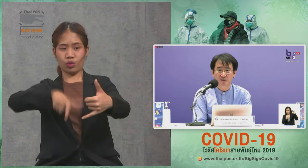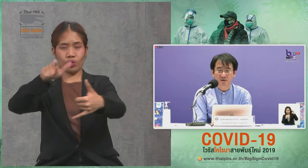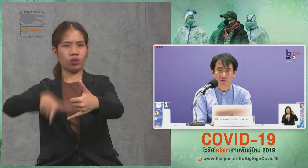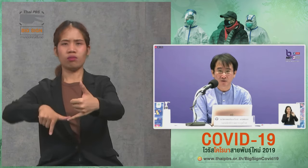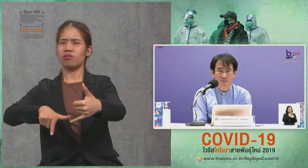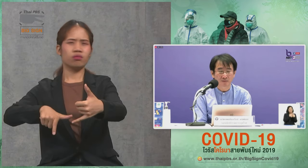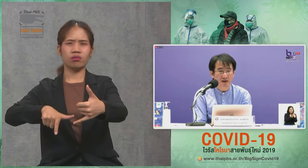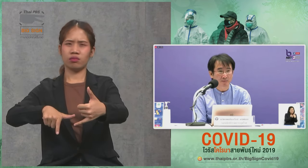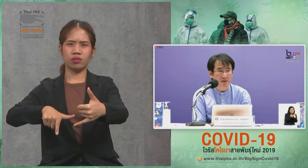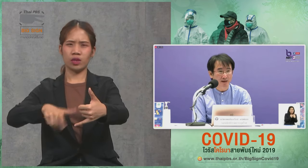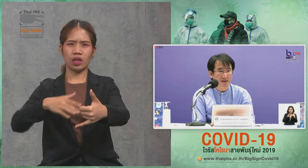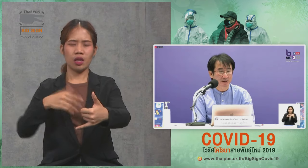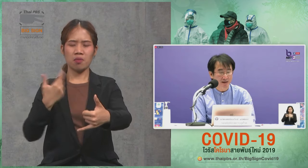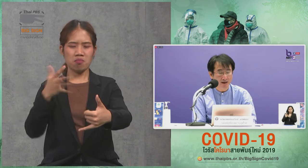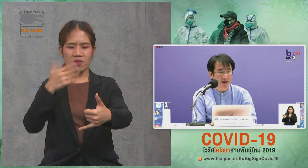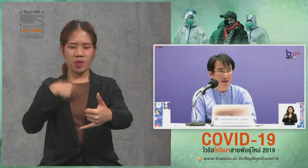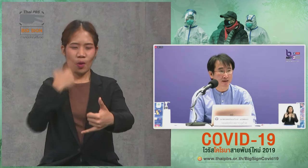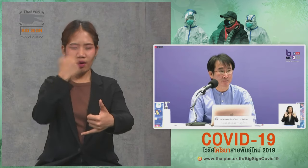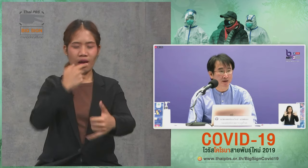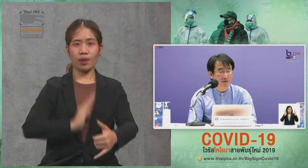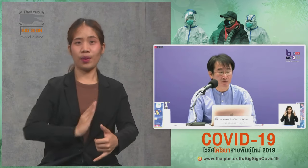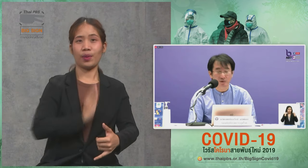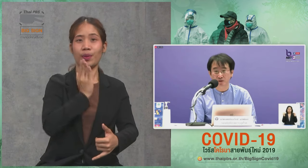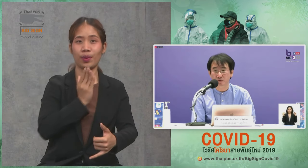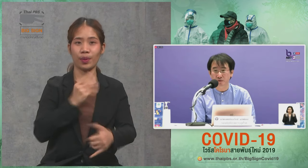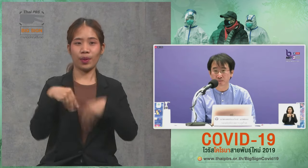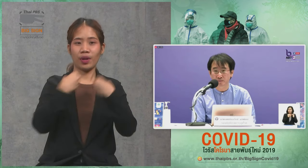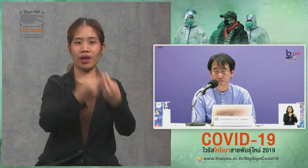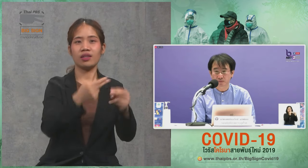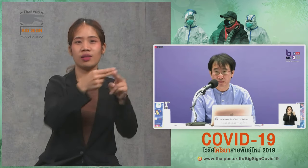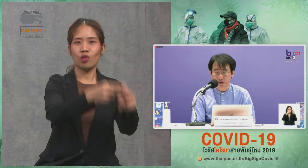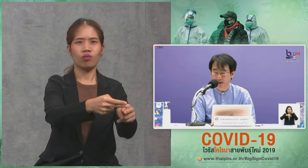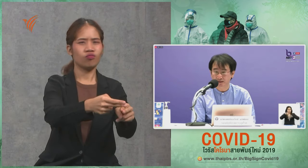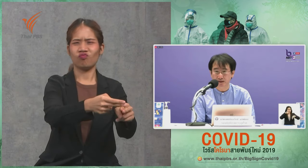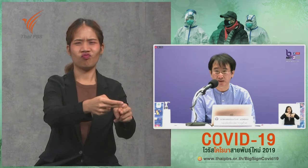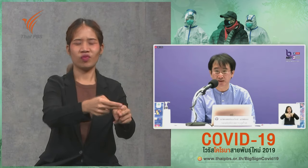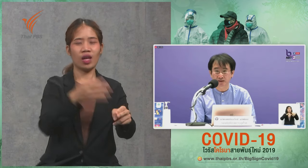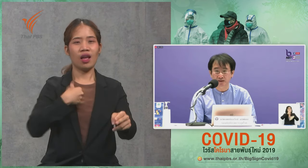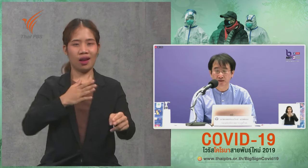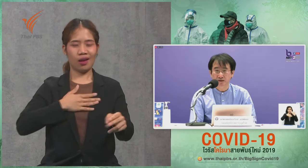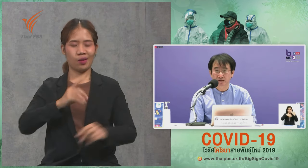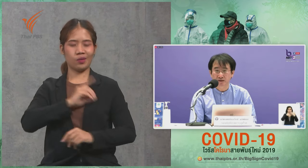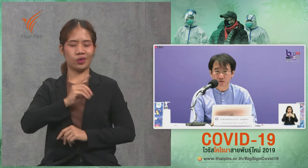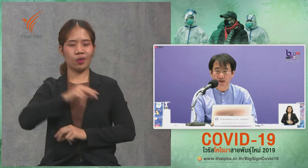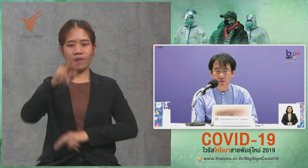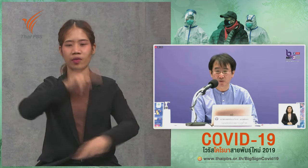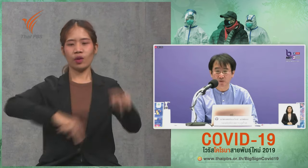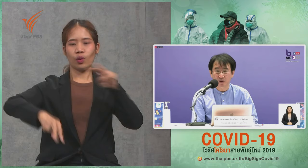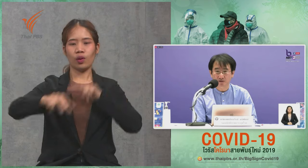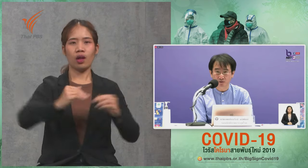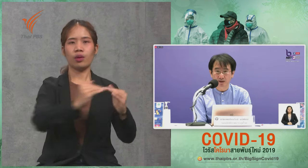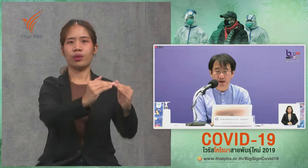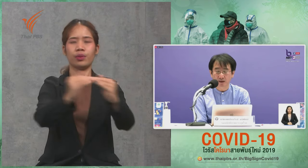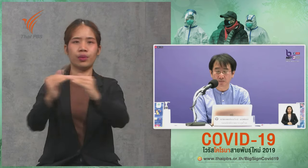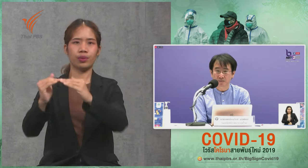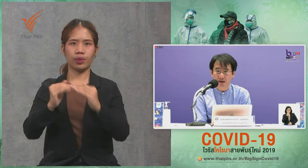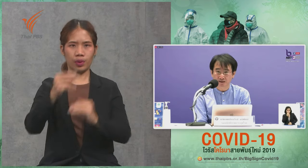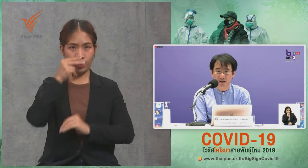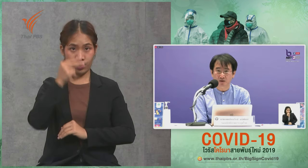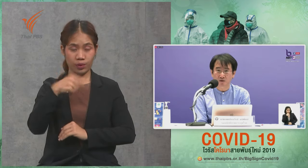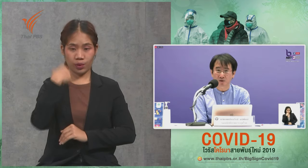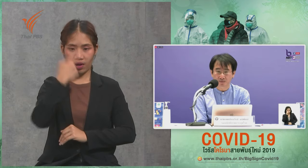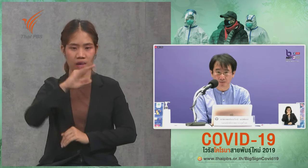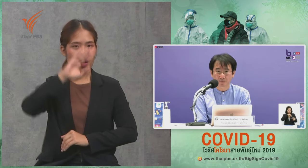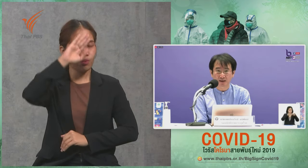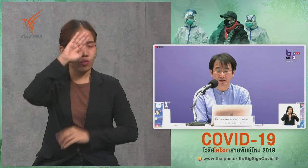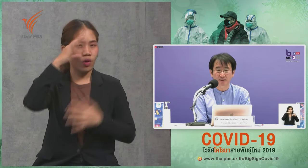าคนระดับไหนจะยังไงนะครับเพราะฉะนั้นเราดูแลทุกคนในลักษณะที่ดูไปตามความเสี่ยงดูไปตามลักษ